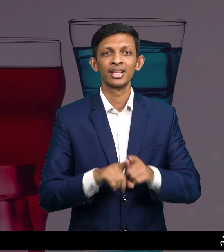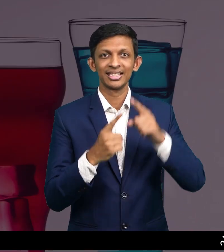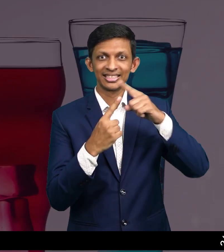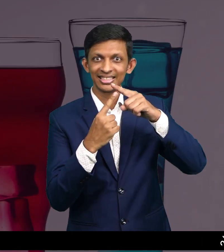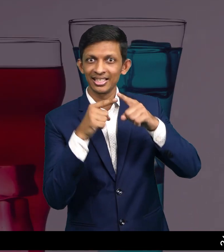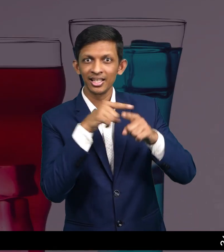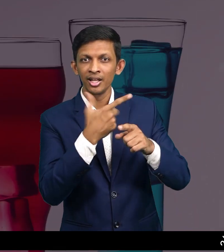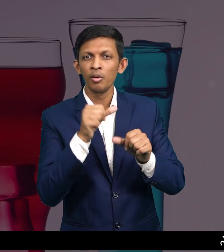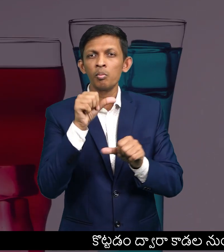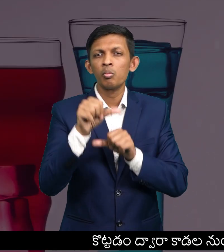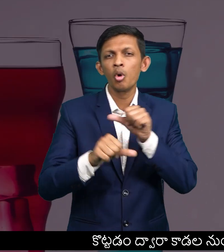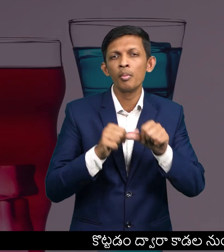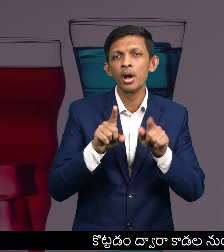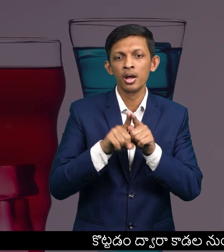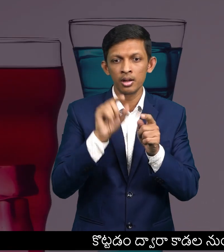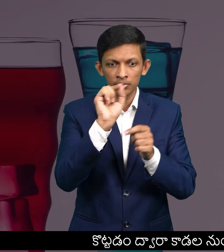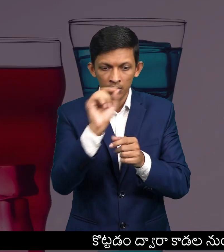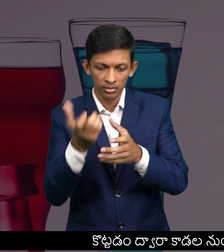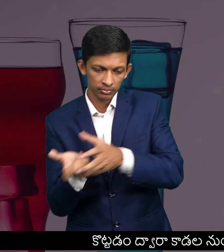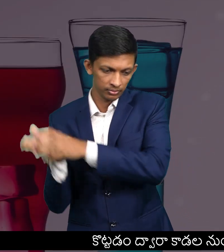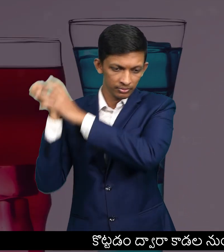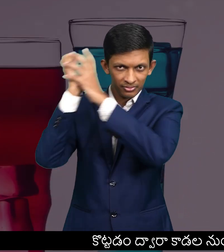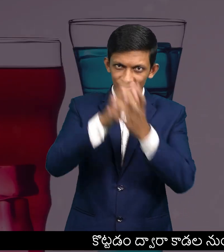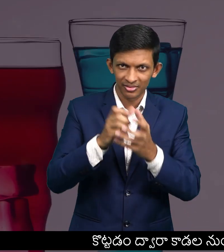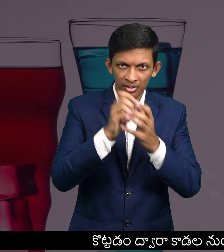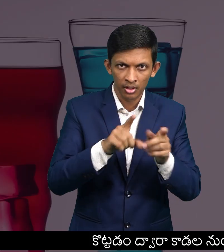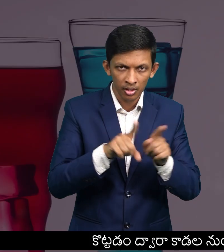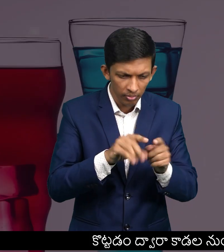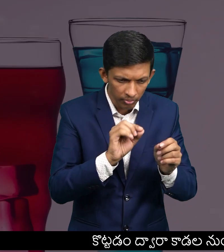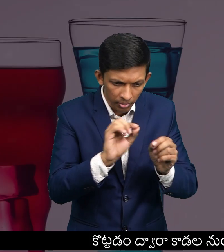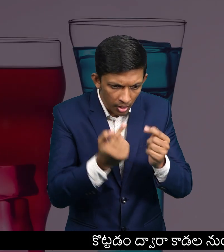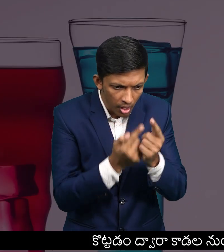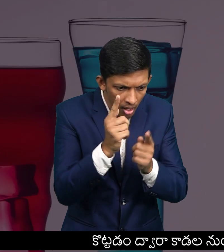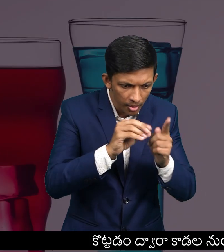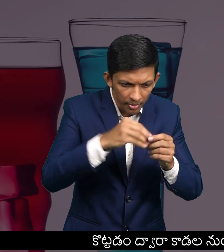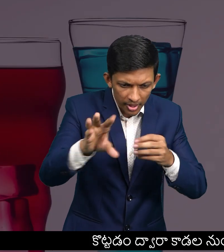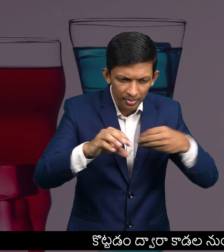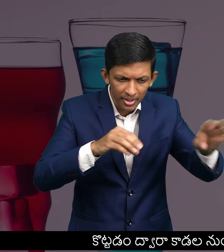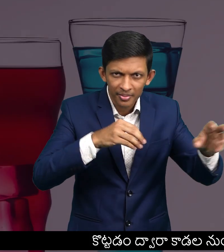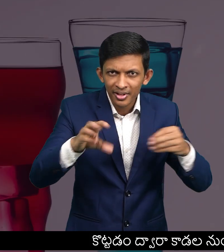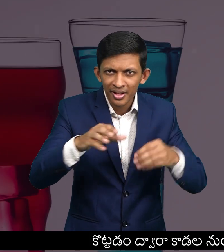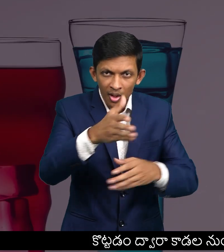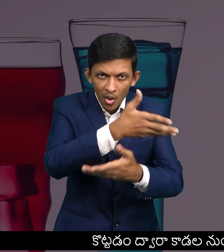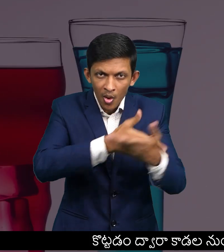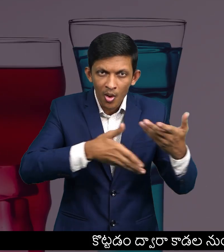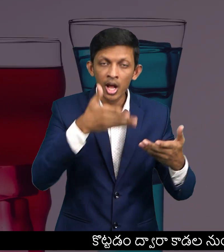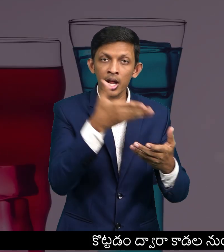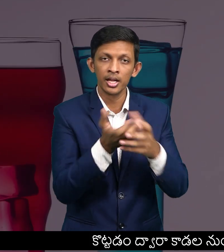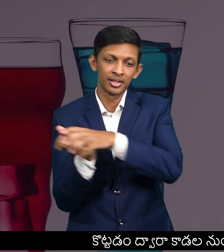నూర్పిడి కొట్టడం ద్వారా కాడల నుండి గింజలను వేరు చేసే ప్రక్రియ.